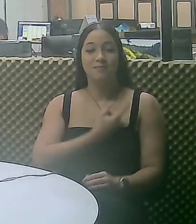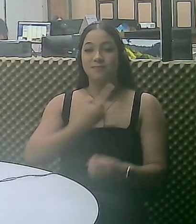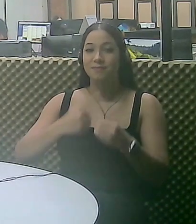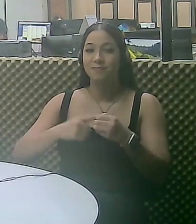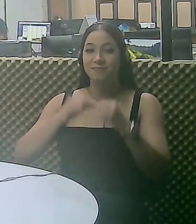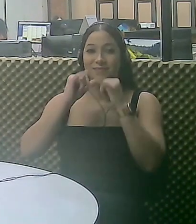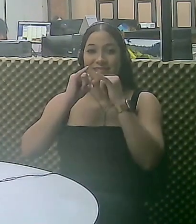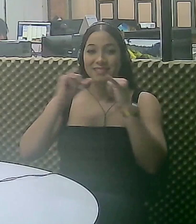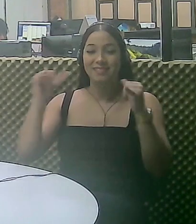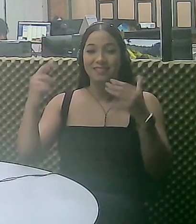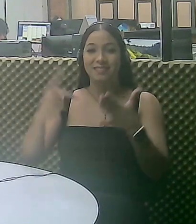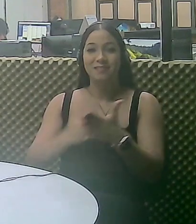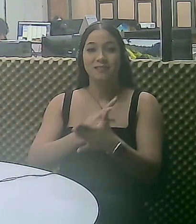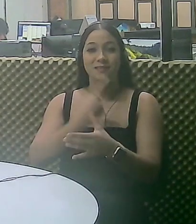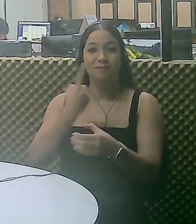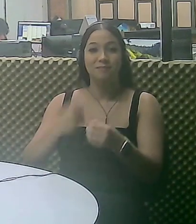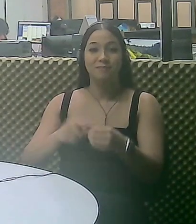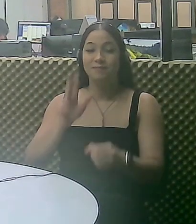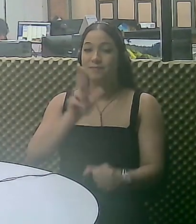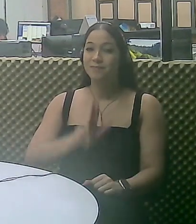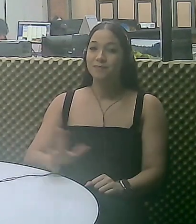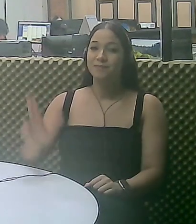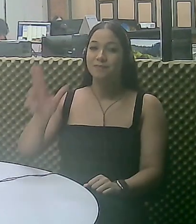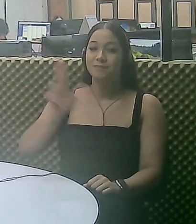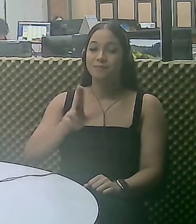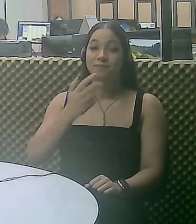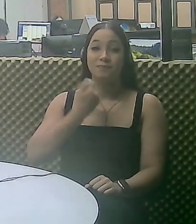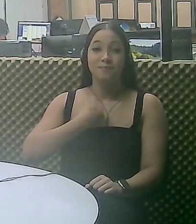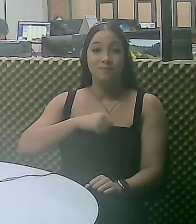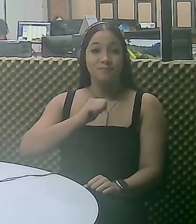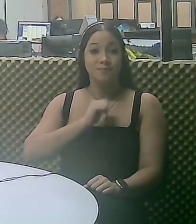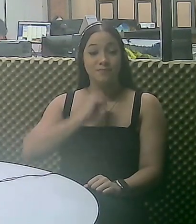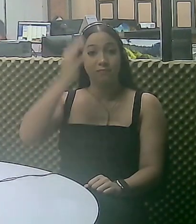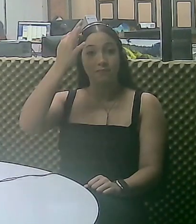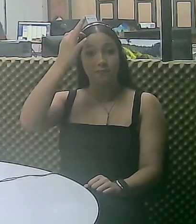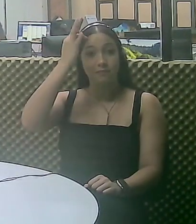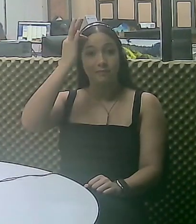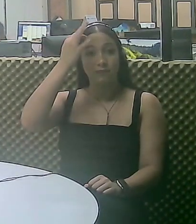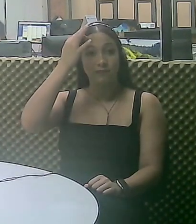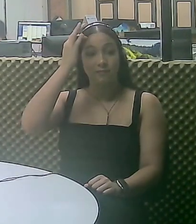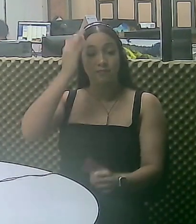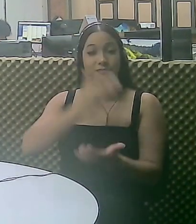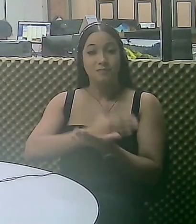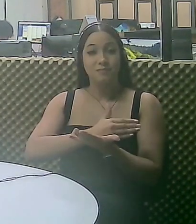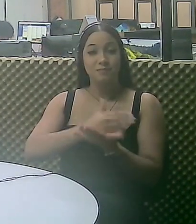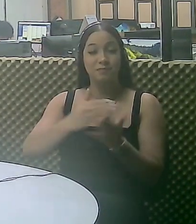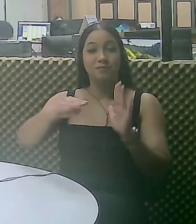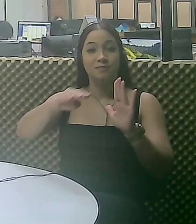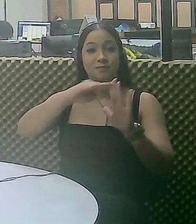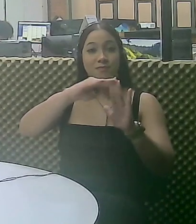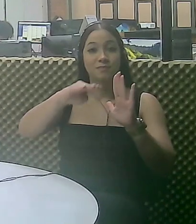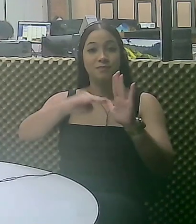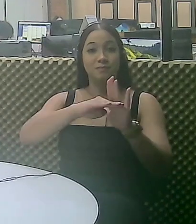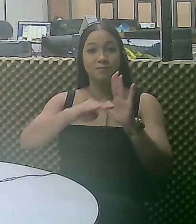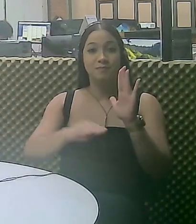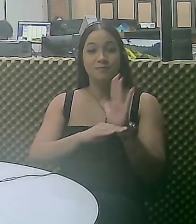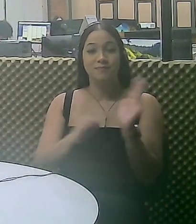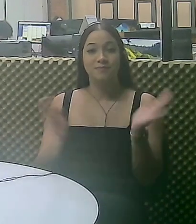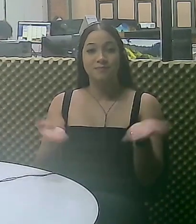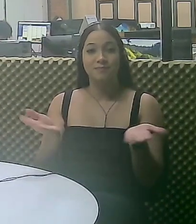boletim de notícias sobre o que de fato acontece em Uberlândia. Eu sou Fernando Natalho. Vamos aos